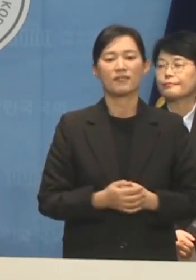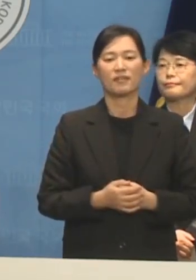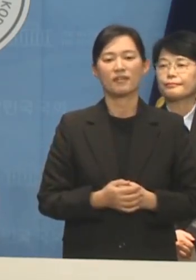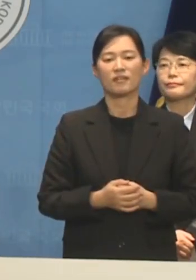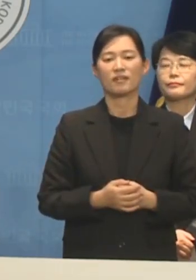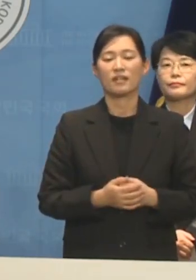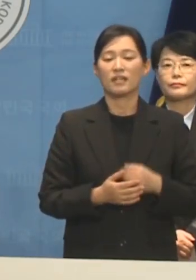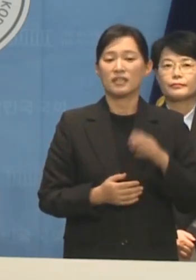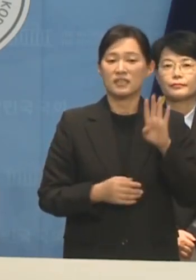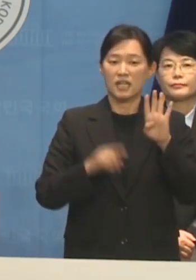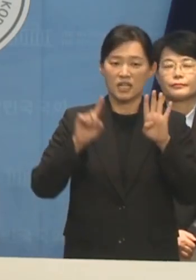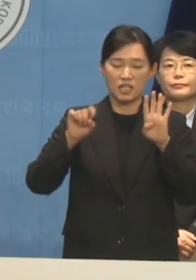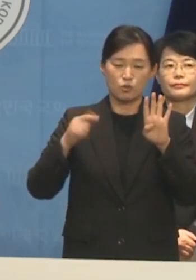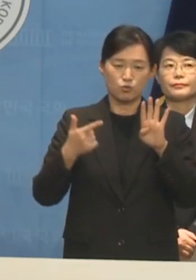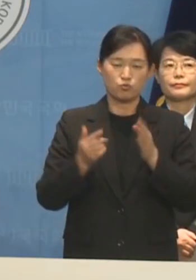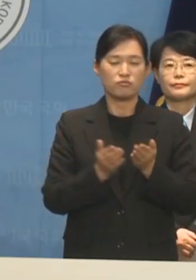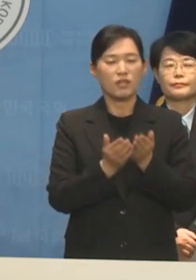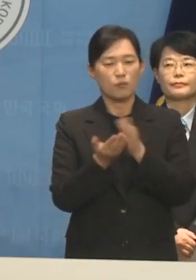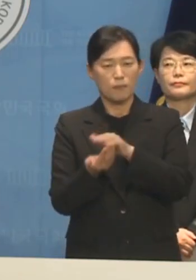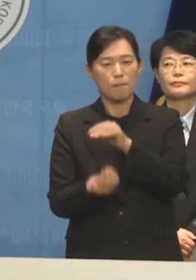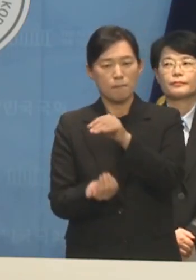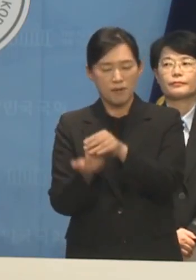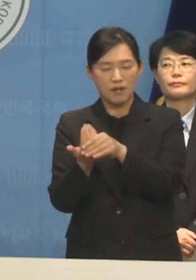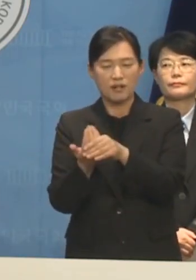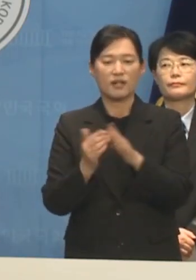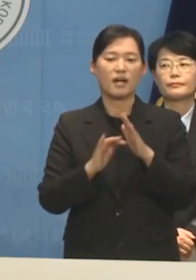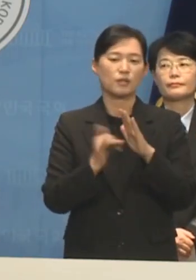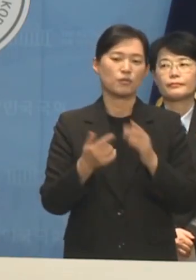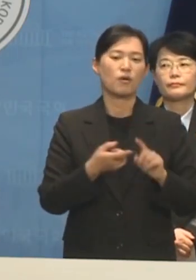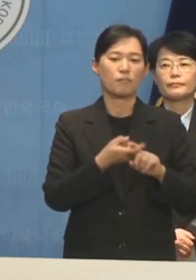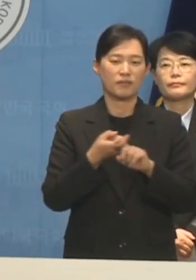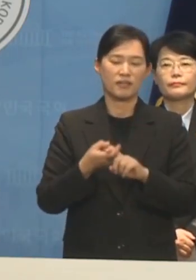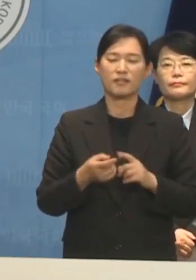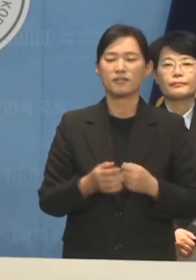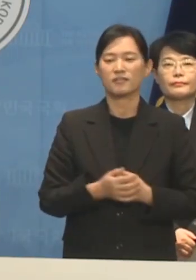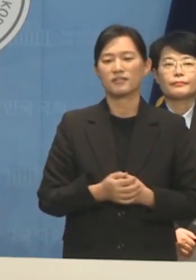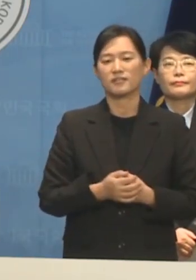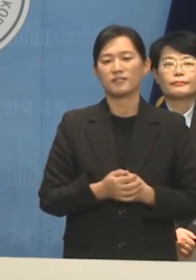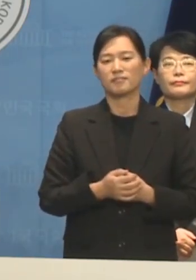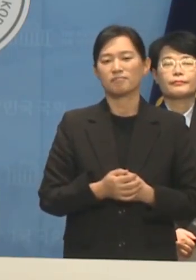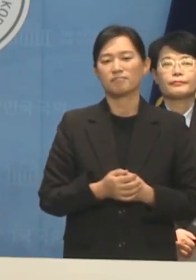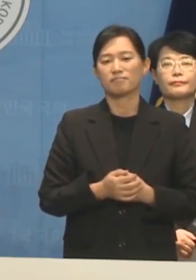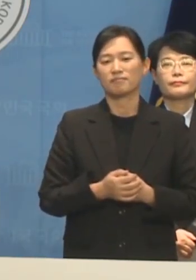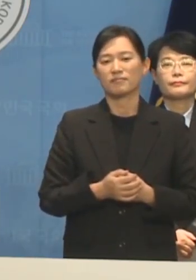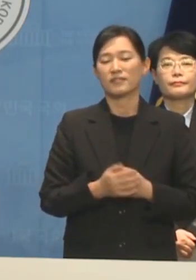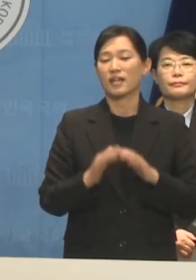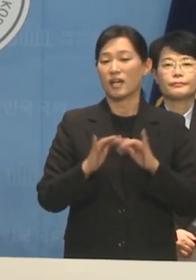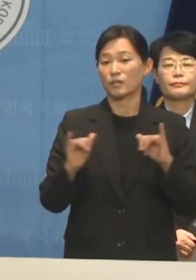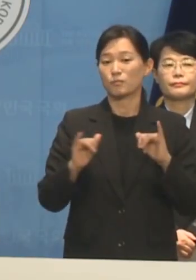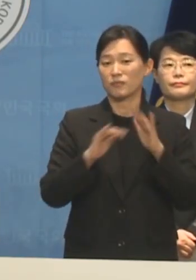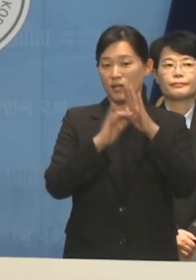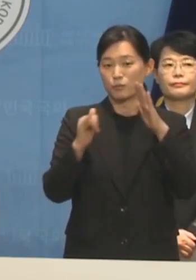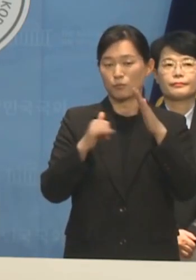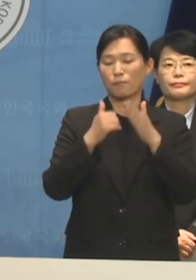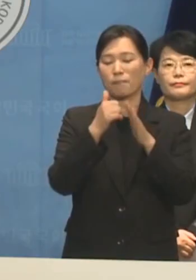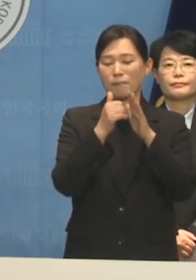윤옥희 4.16 세월호 참사 가족협의회 단원고 2학년 4반 유가족 대표 함께해 주셨습니다.